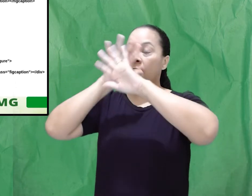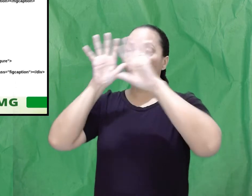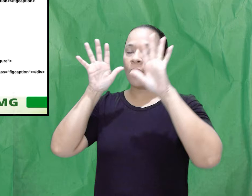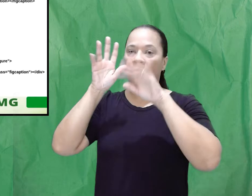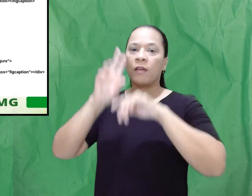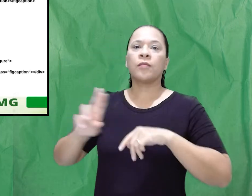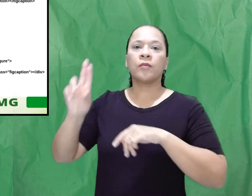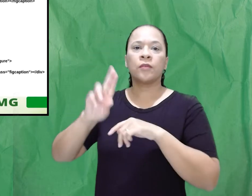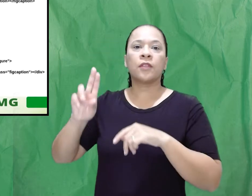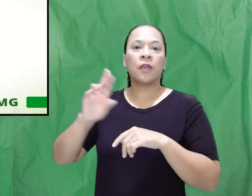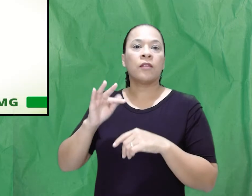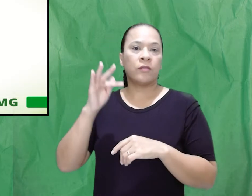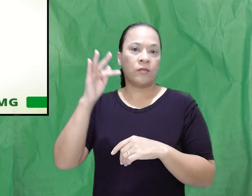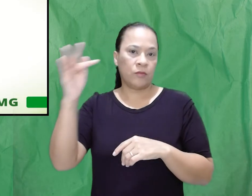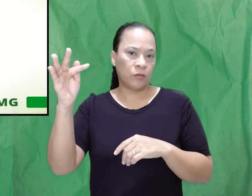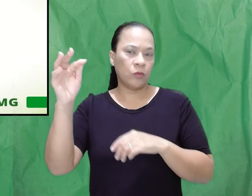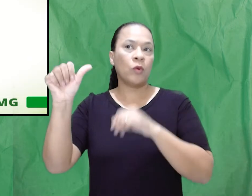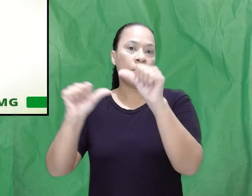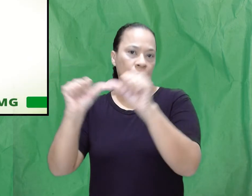alterações no futuro.